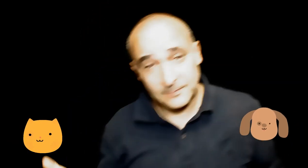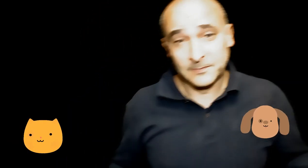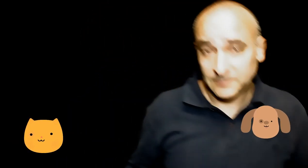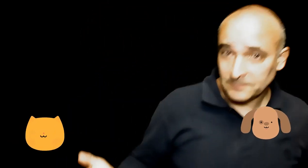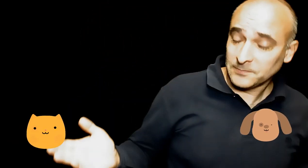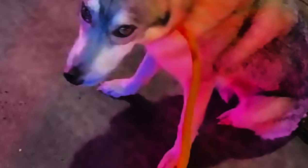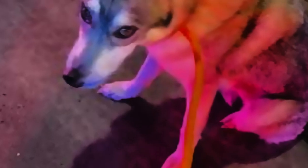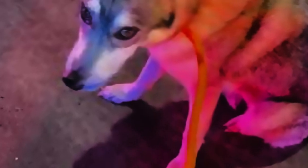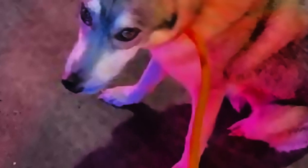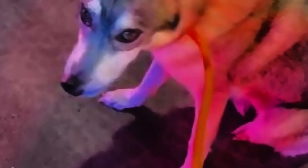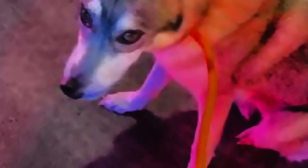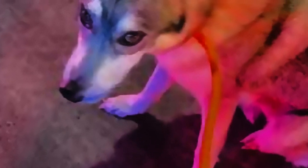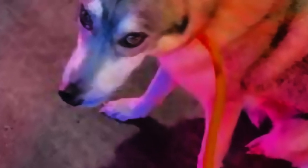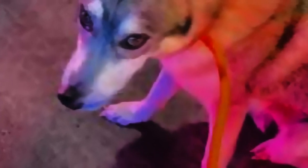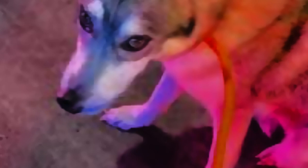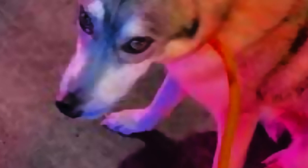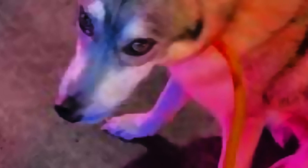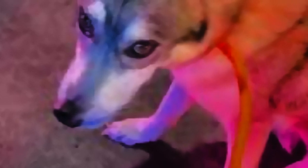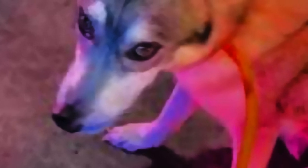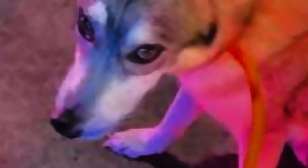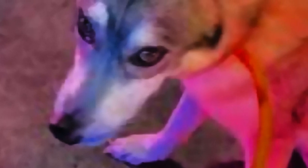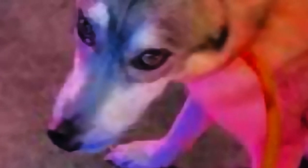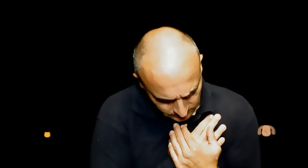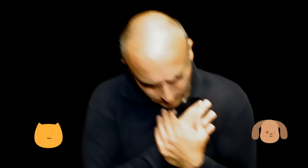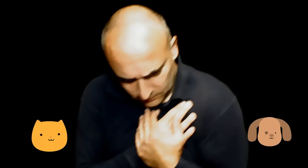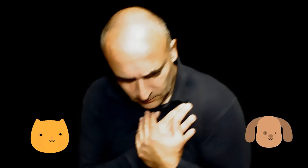Il miglior amico, anche sotto zampe. Davvero sei d'accordo con me?